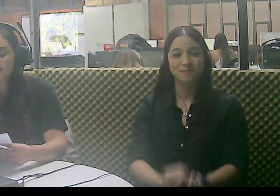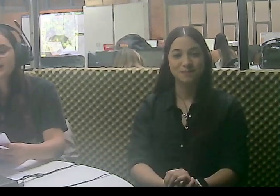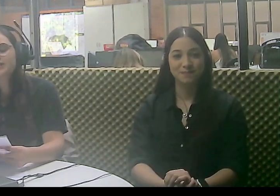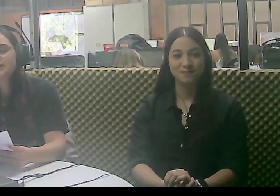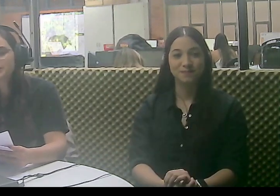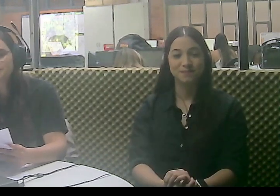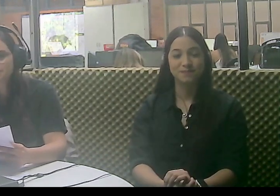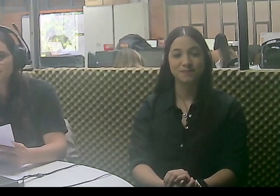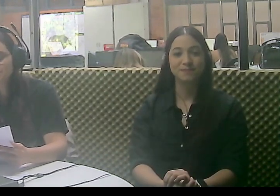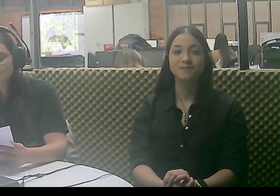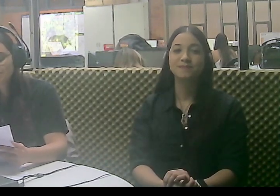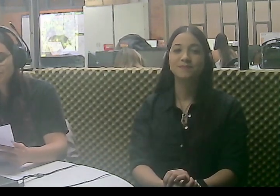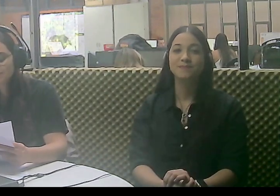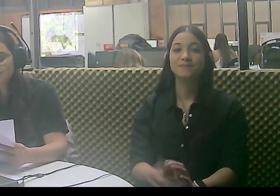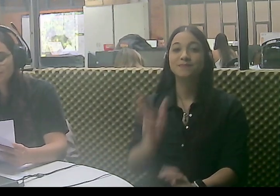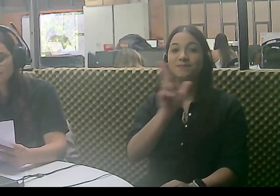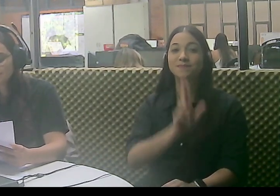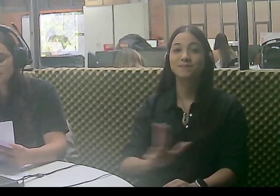com a gente!